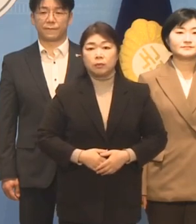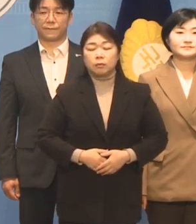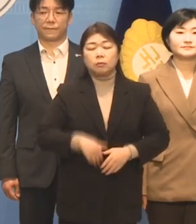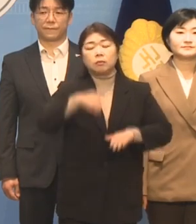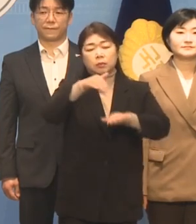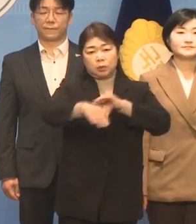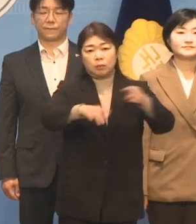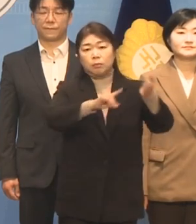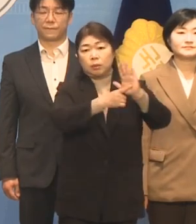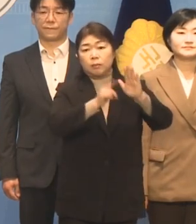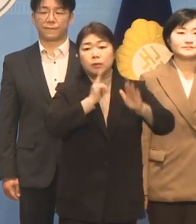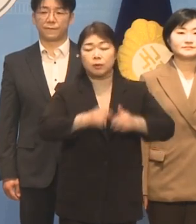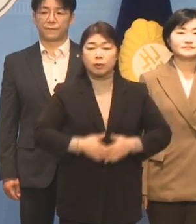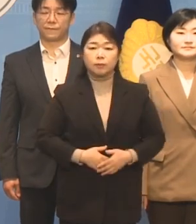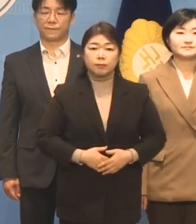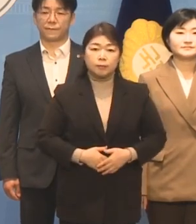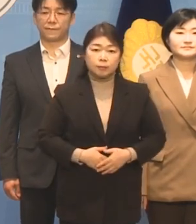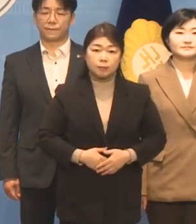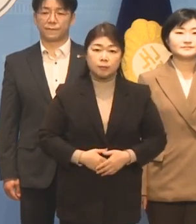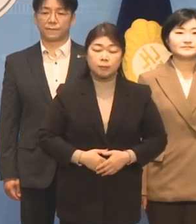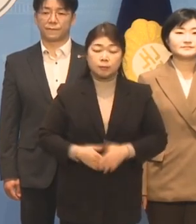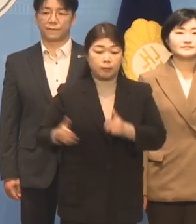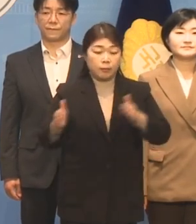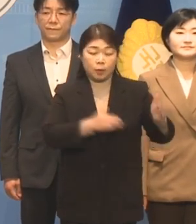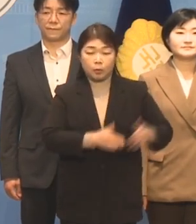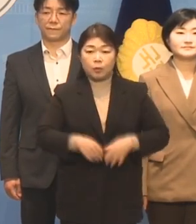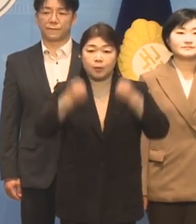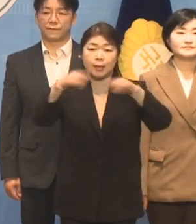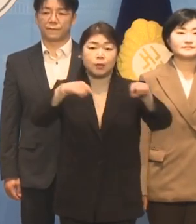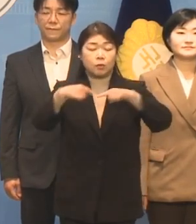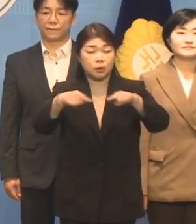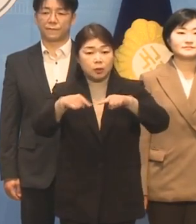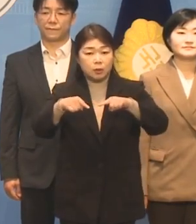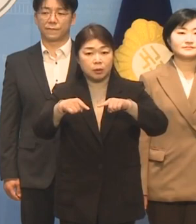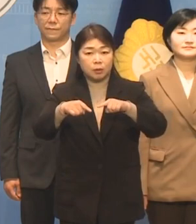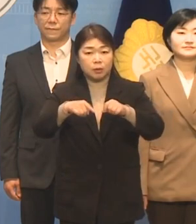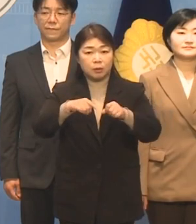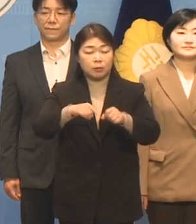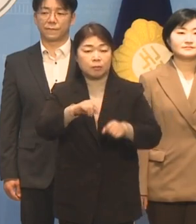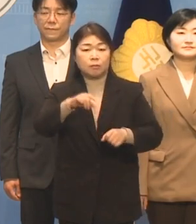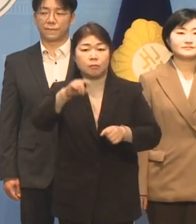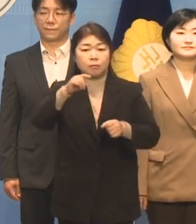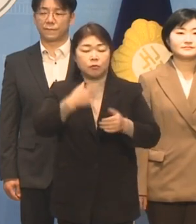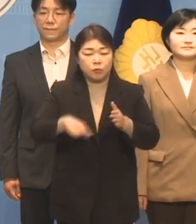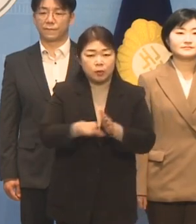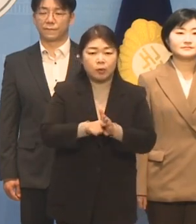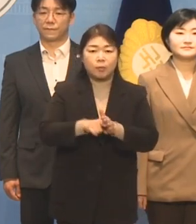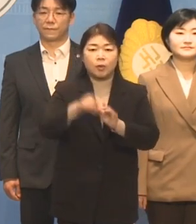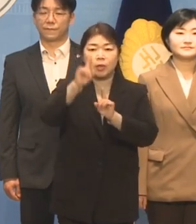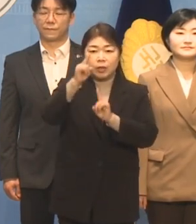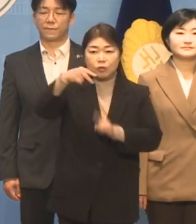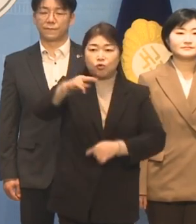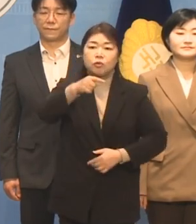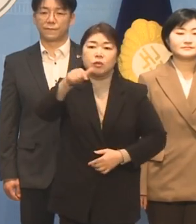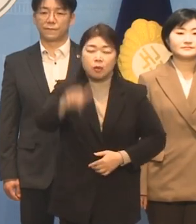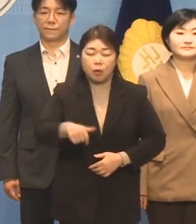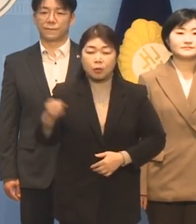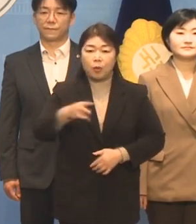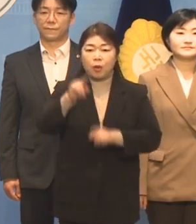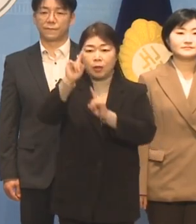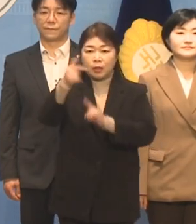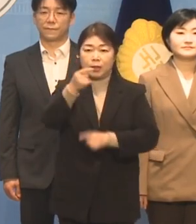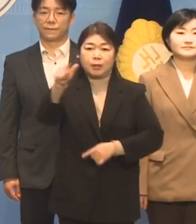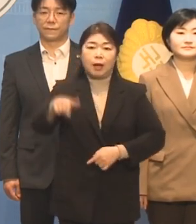새정치로 국민에 답한다던 이준석 전 대표와 이낙연 전 대표의 제3지대는 세 달 동안